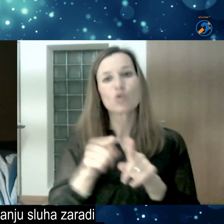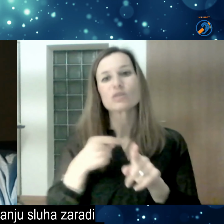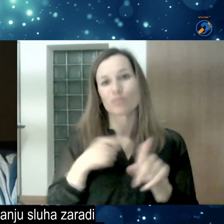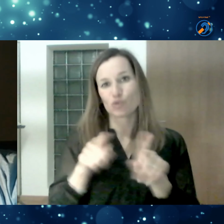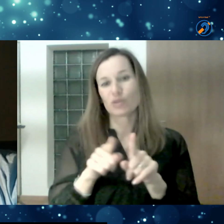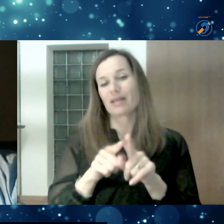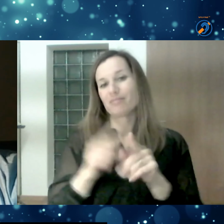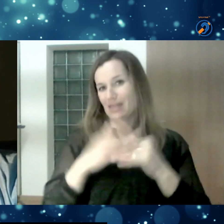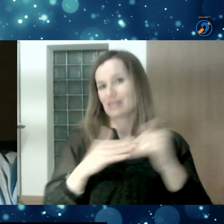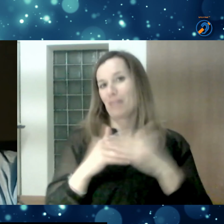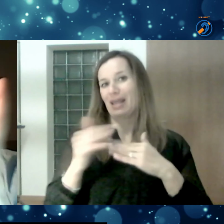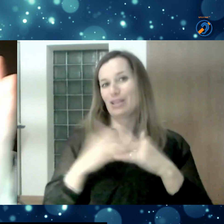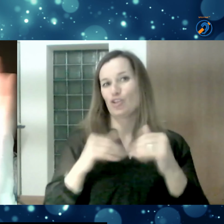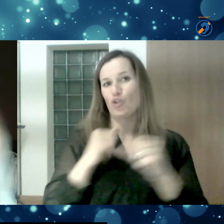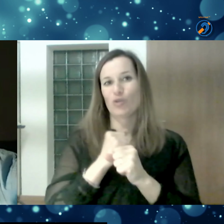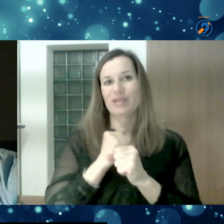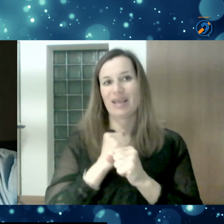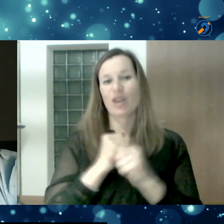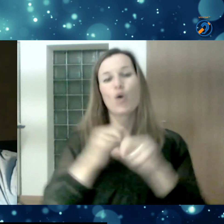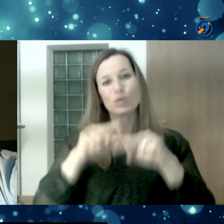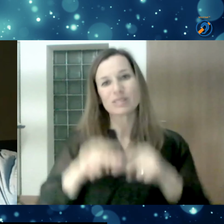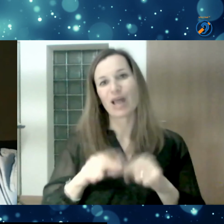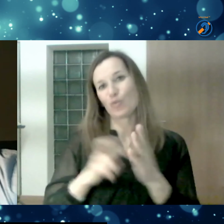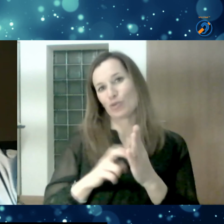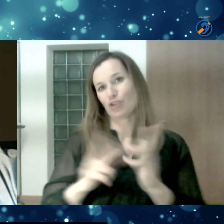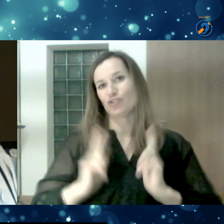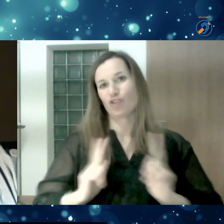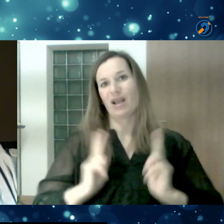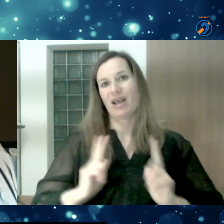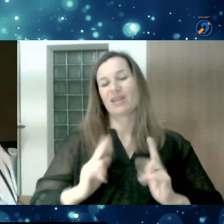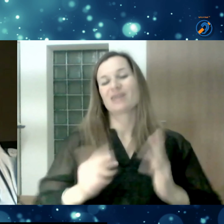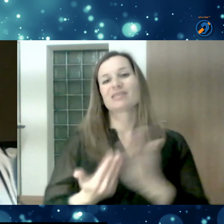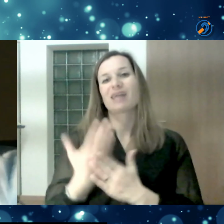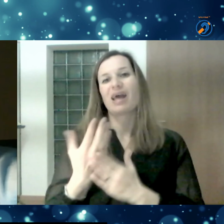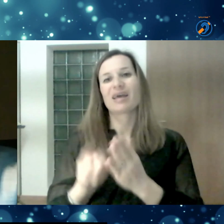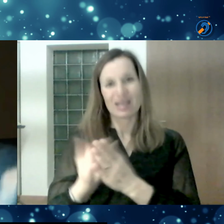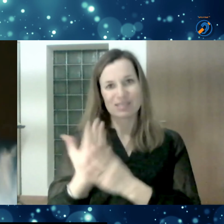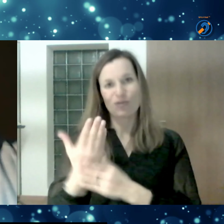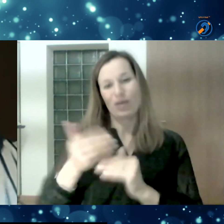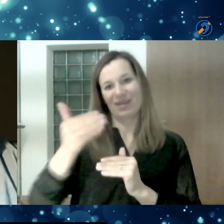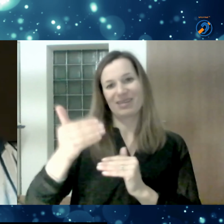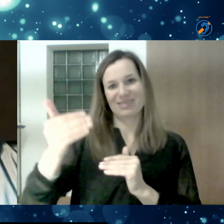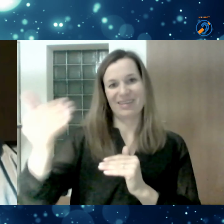počel. Ostalo je pa še čakalo za razvoj nadaljnji.